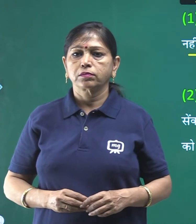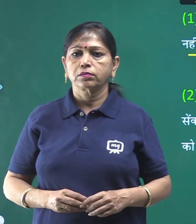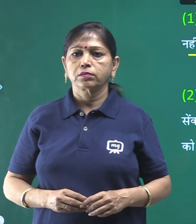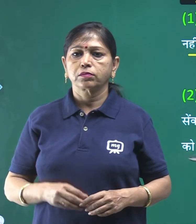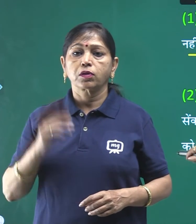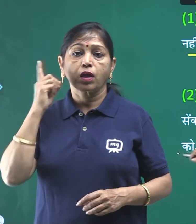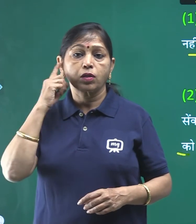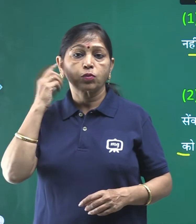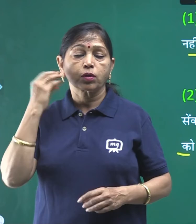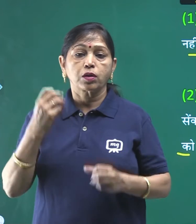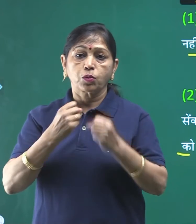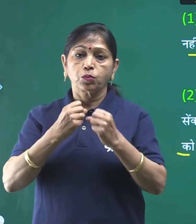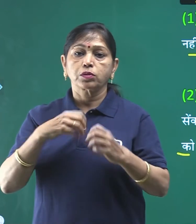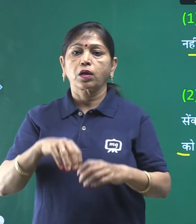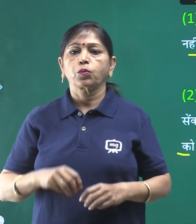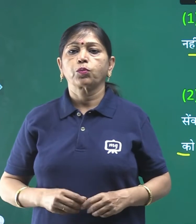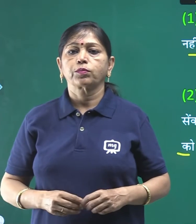ध्वनि ऊर्जा को